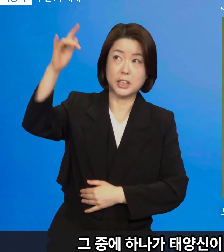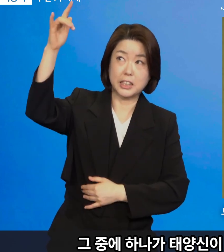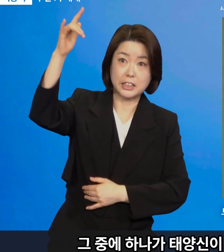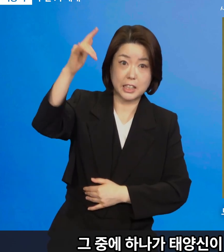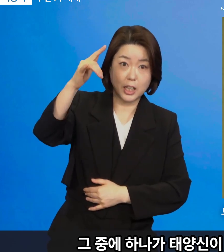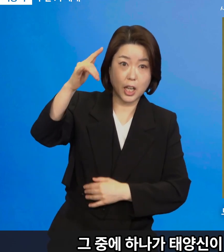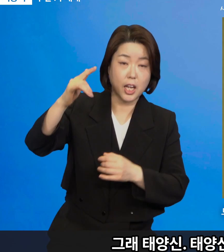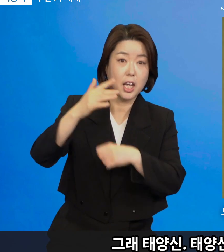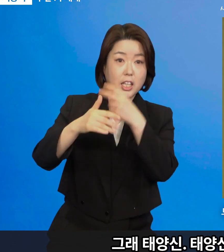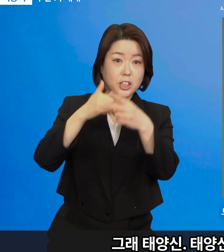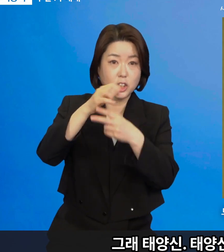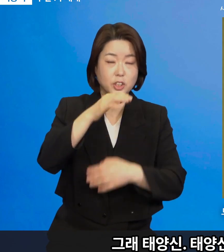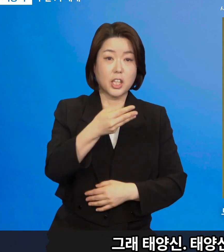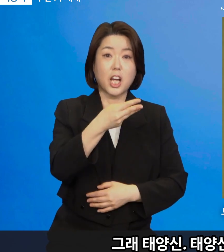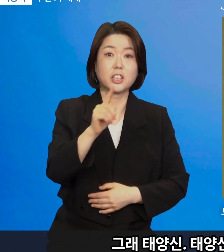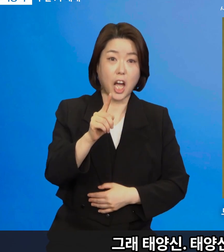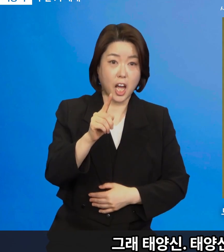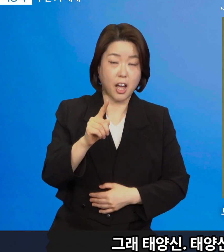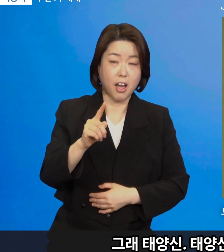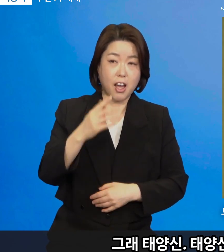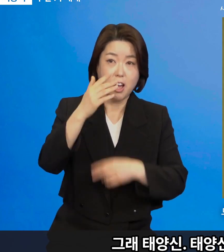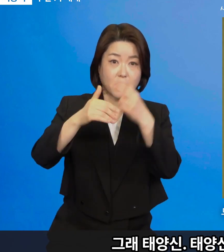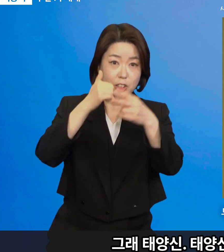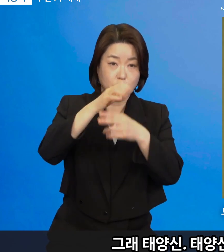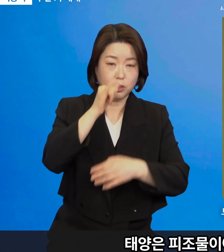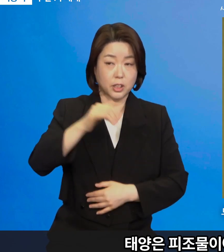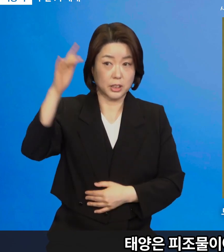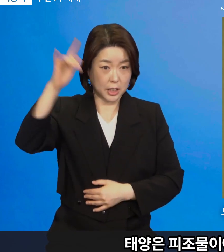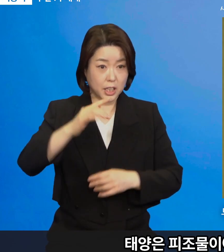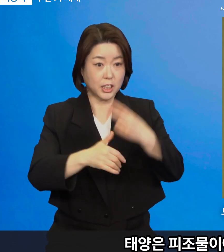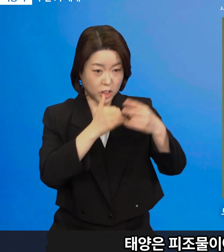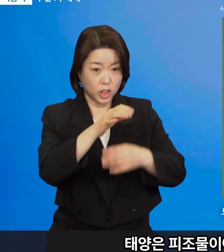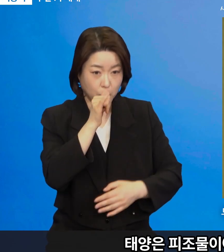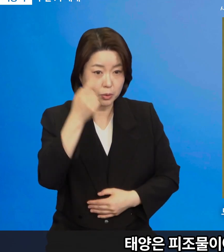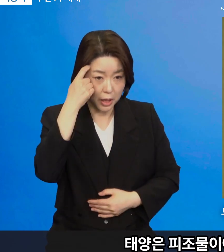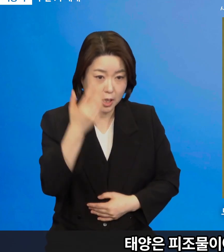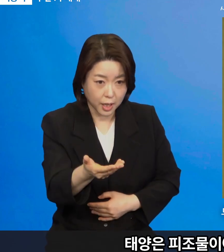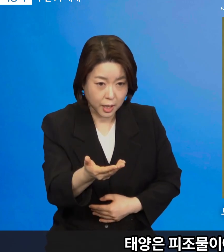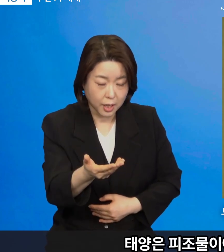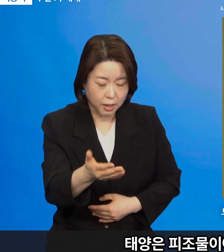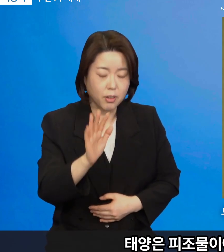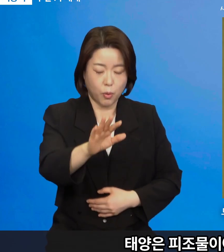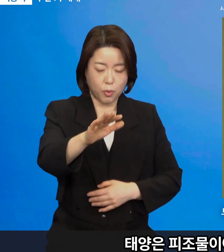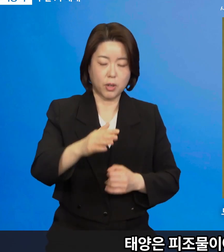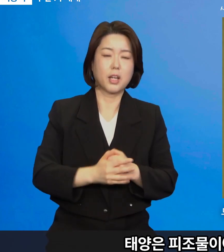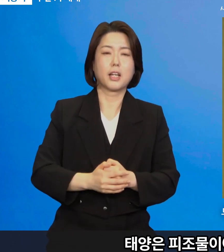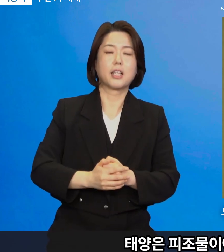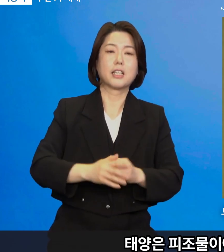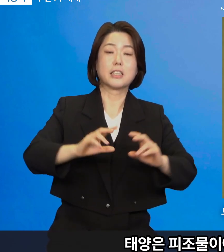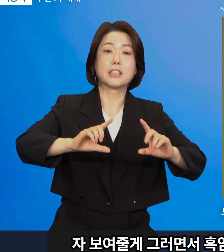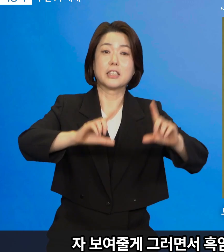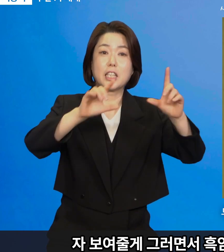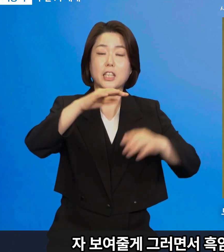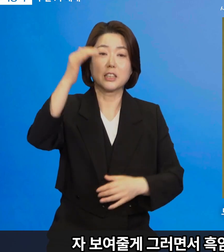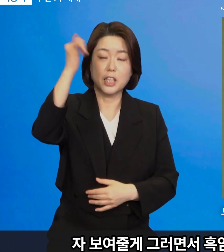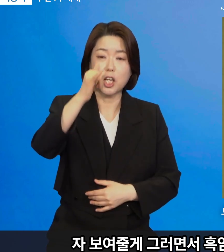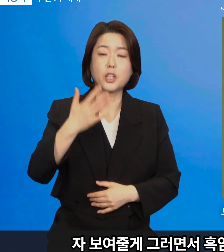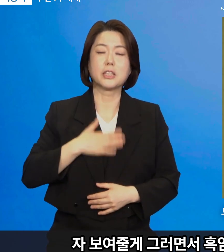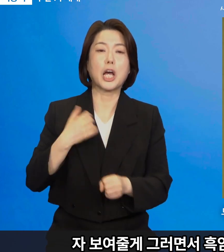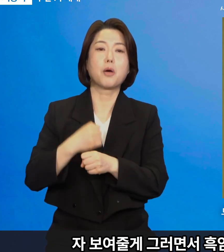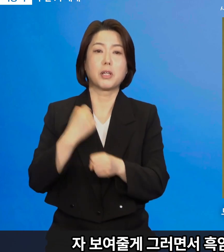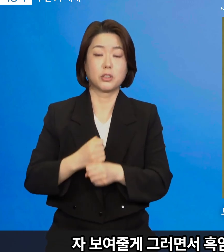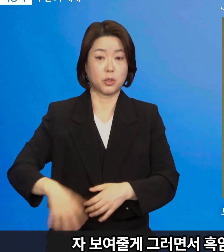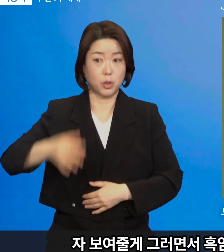라신이라고 하는. 그래, 태양신이 있다고 생각해? 태양은 피조물이야. 내가 만든 거야. 자,